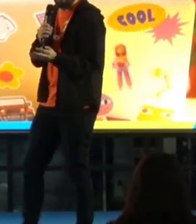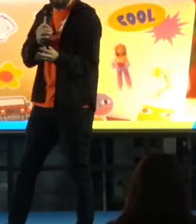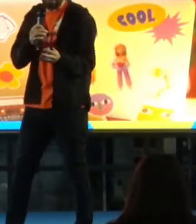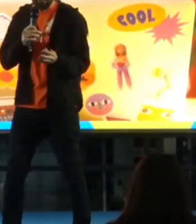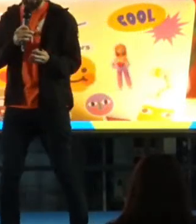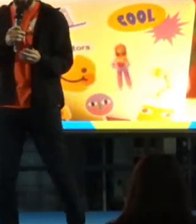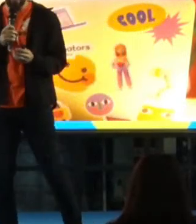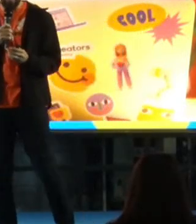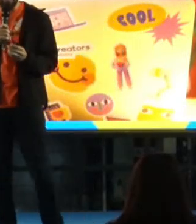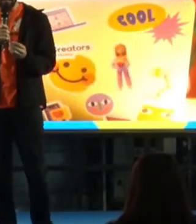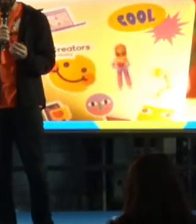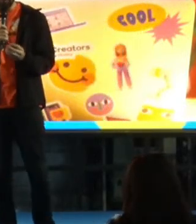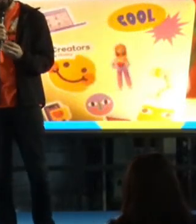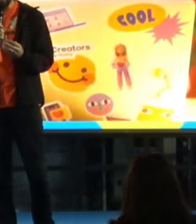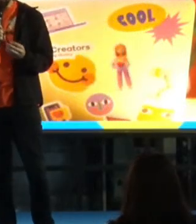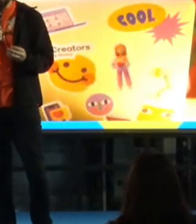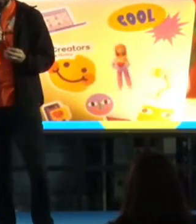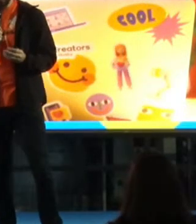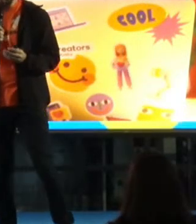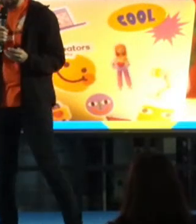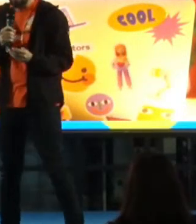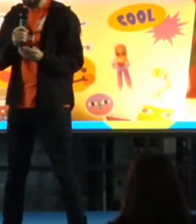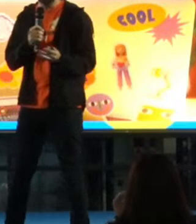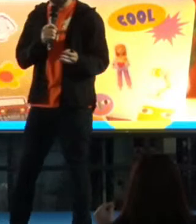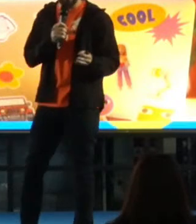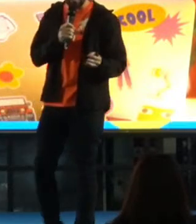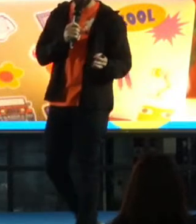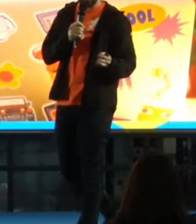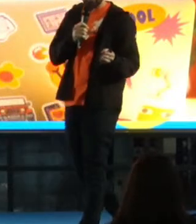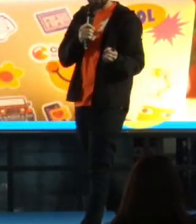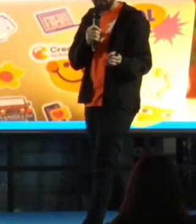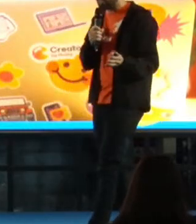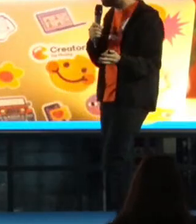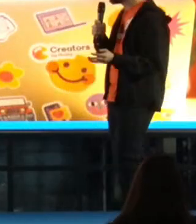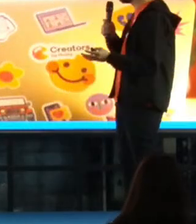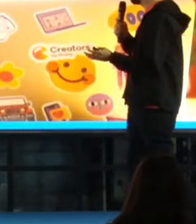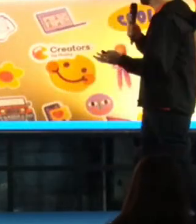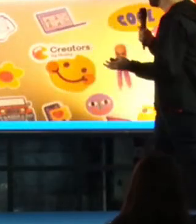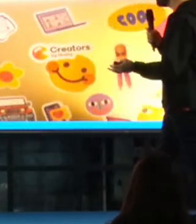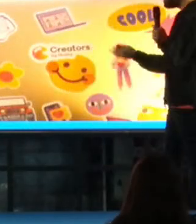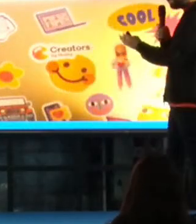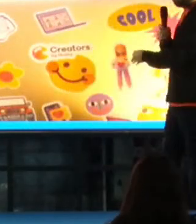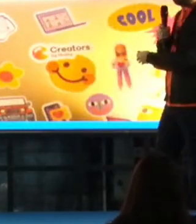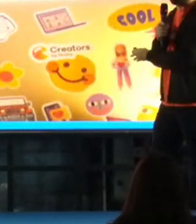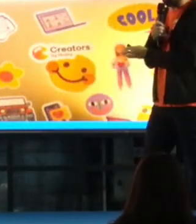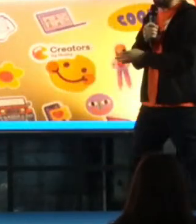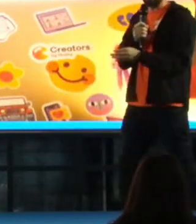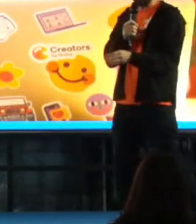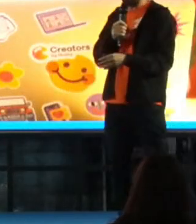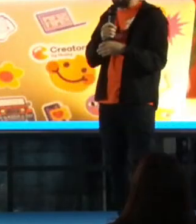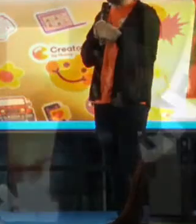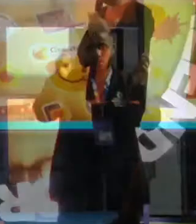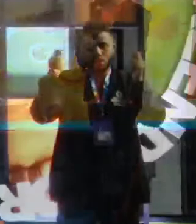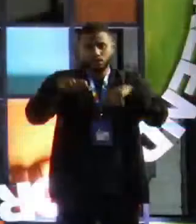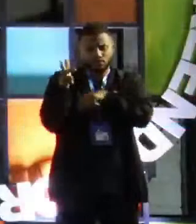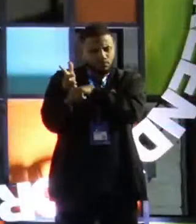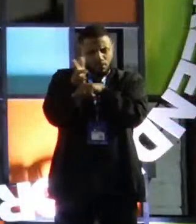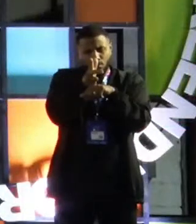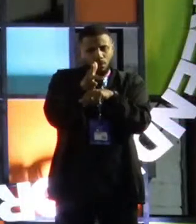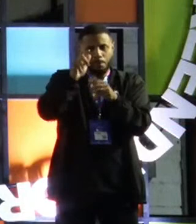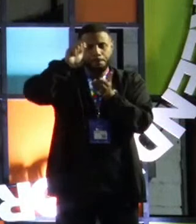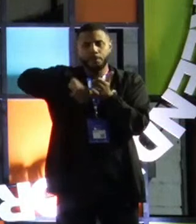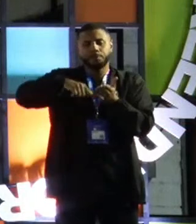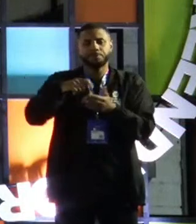e com a tua marca, né? Você consegue ter uma afinidade ali com esse criador de conteúdo e a gente começa a procurar e